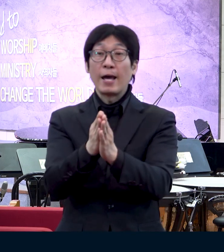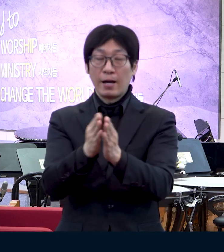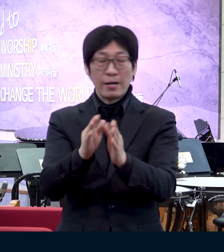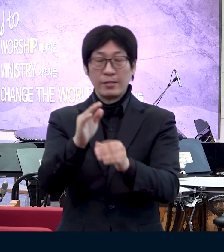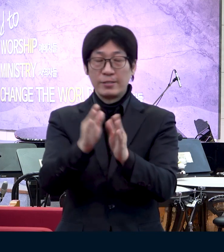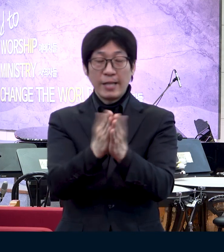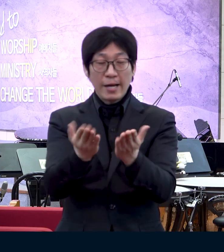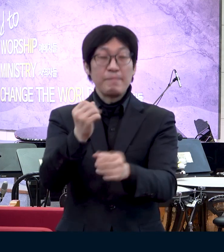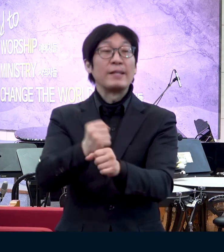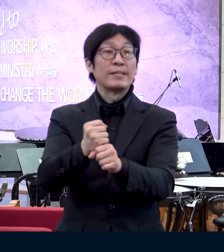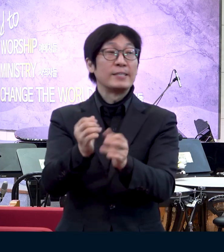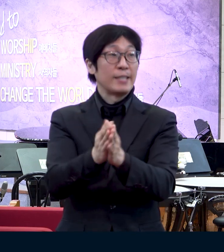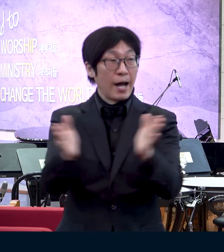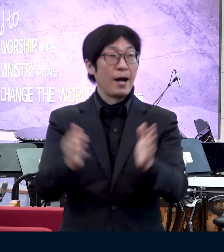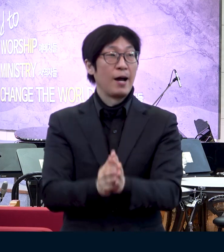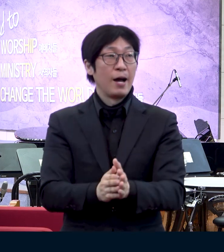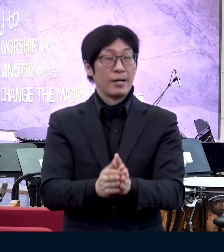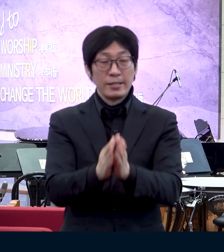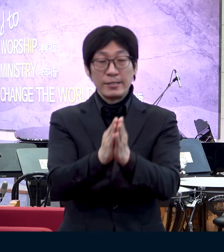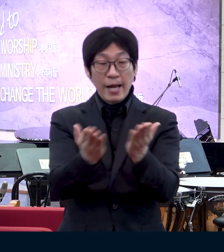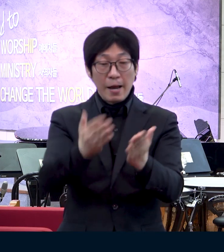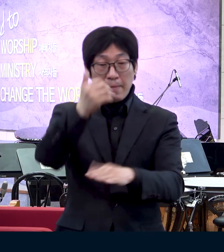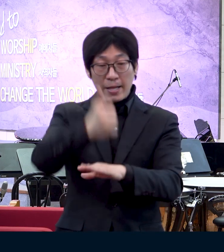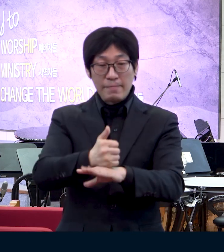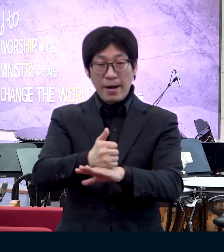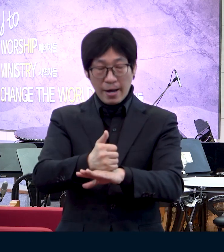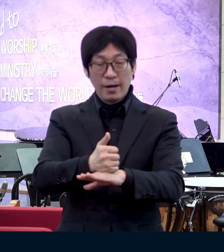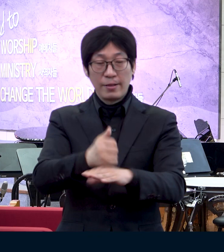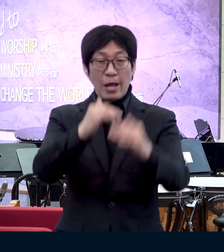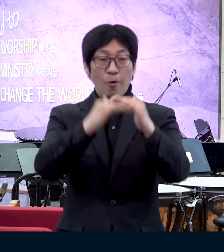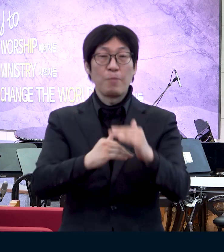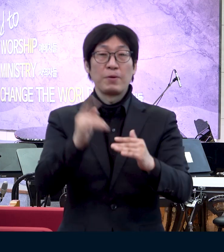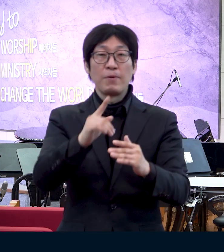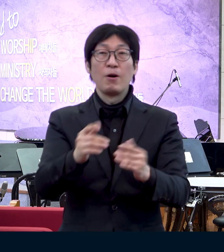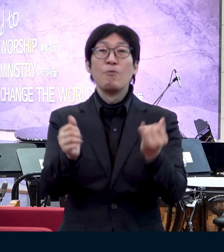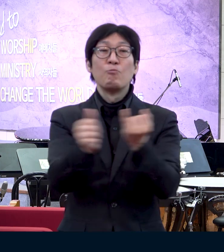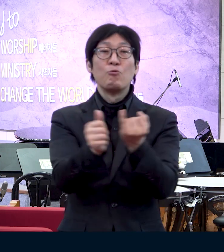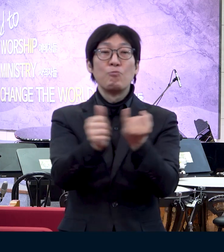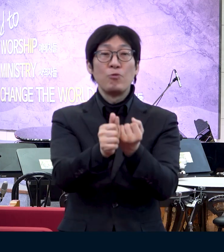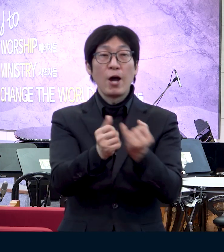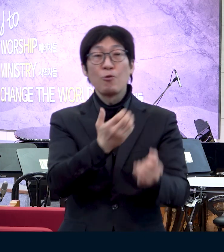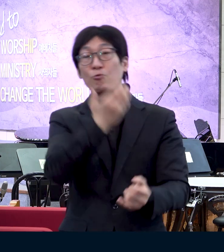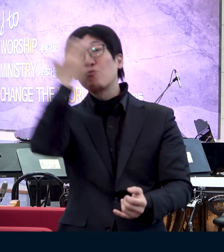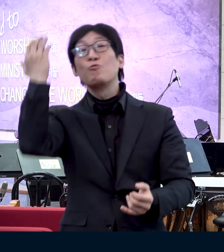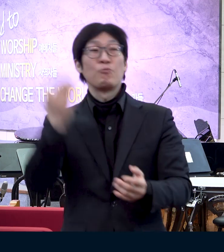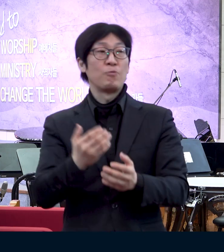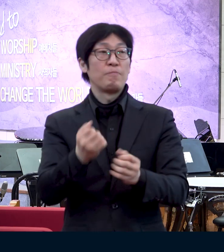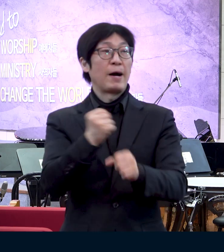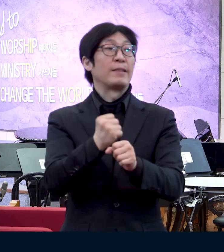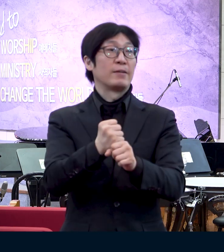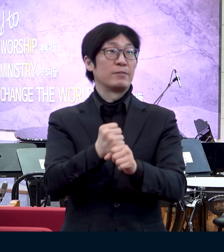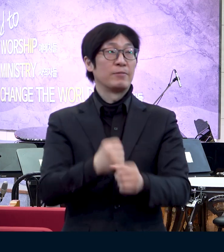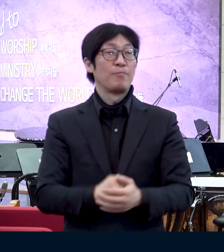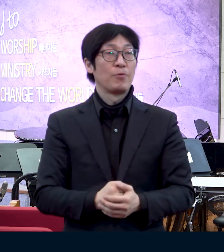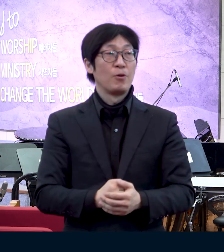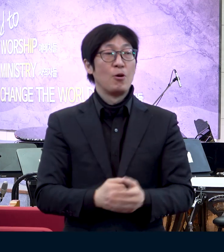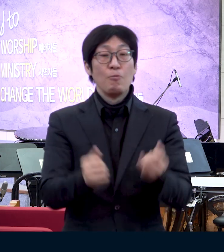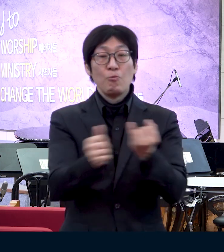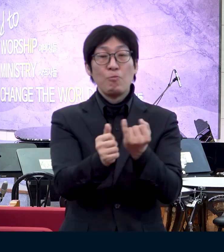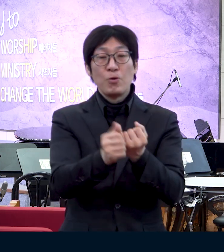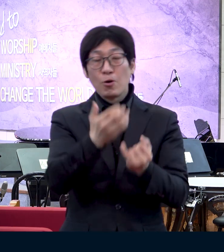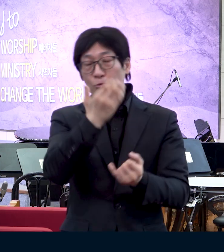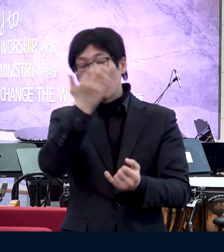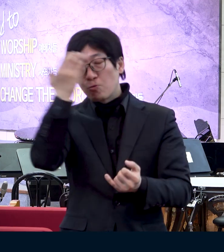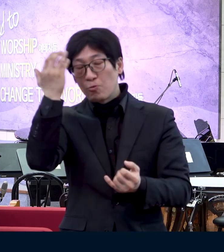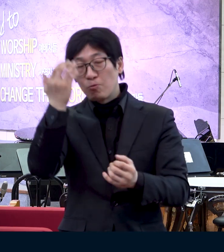썼는데, 그때 그 교재 중에 마지막 부분이 부부의 꿈이라고 하는 챕터인데, 그 부부의 꿈, 그걸 쓰면서 그때